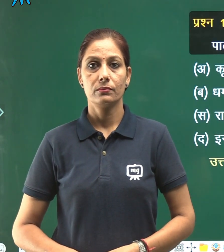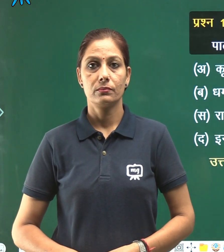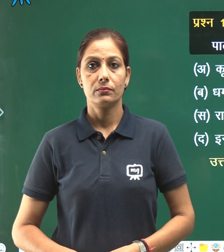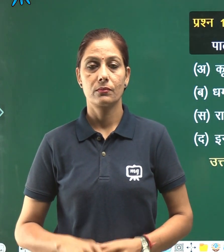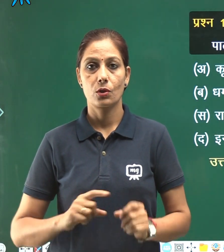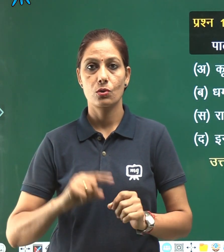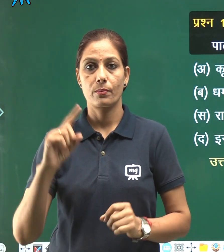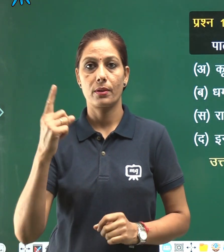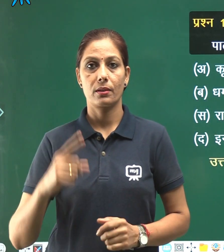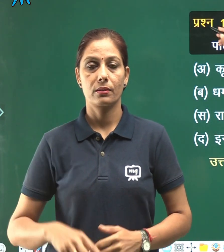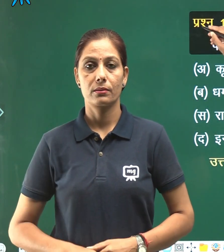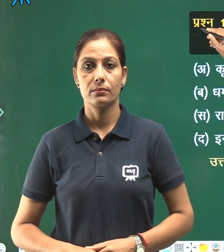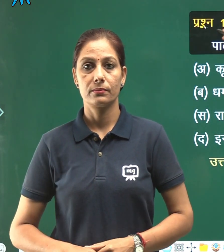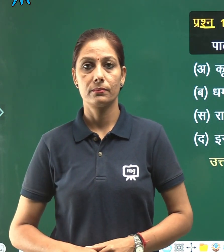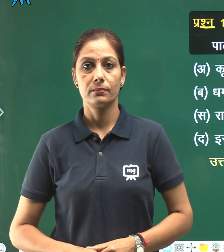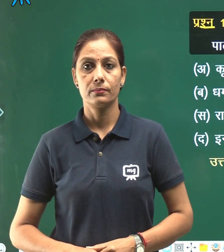प्रश्न 1,